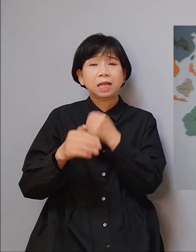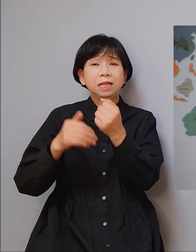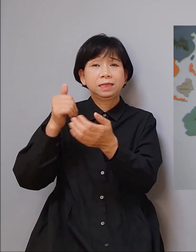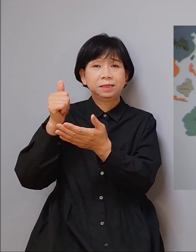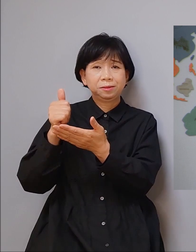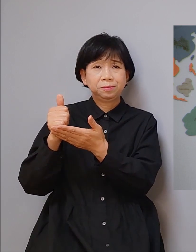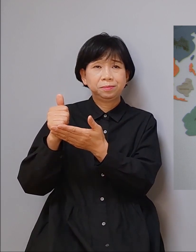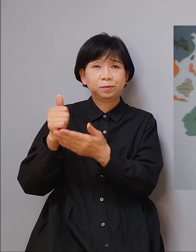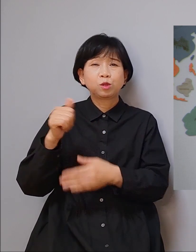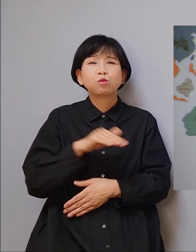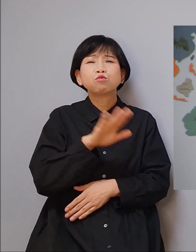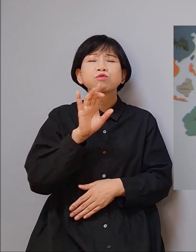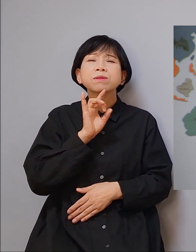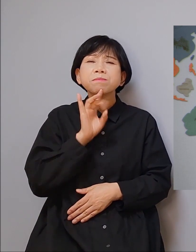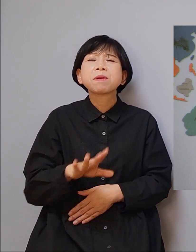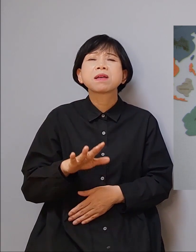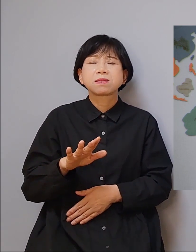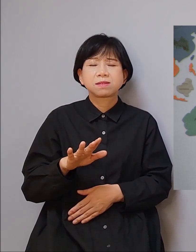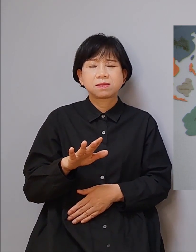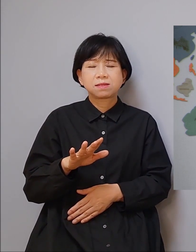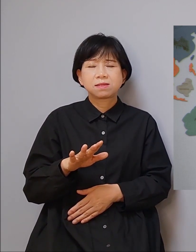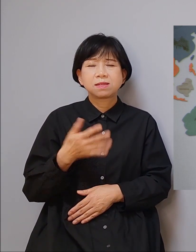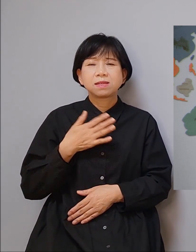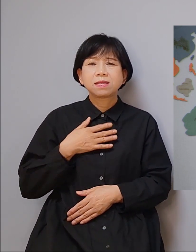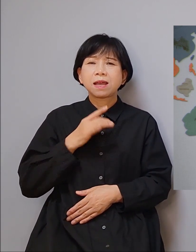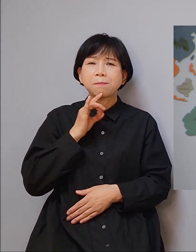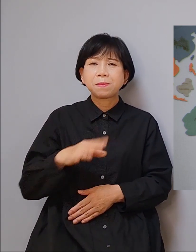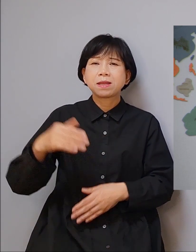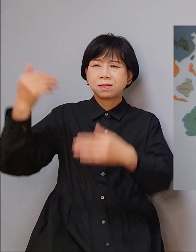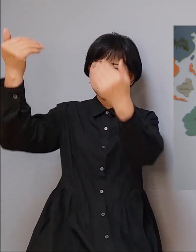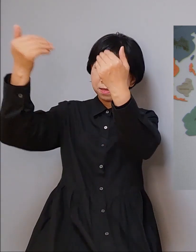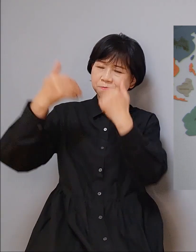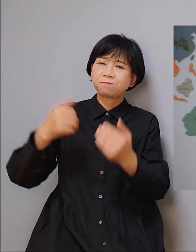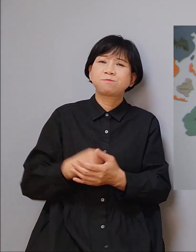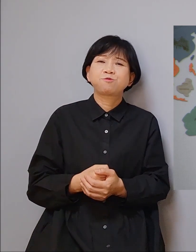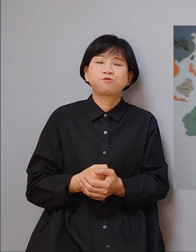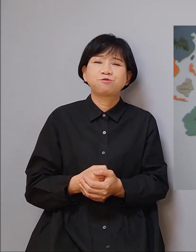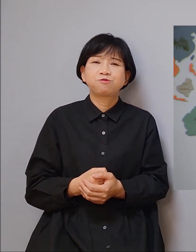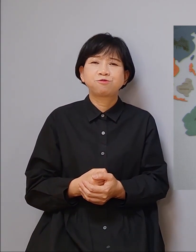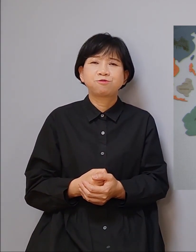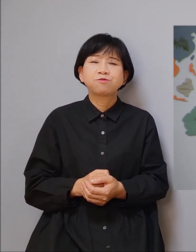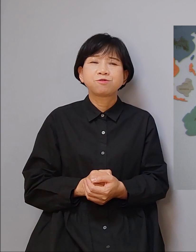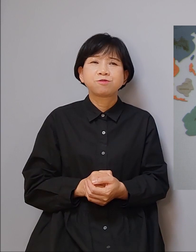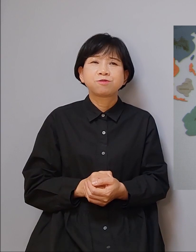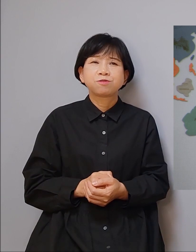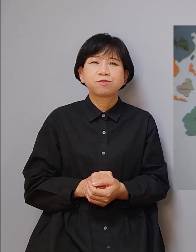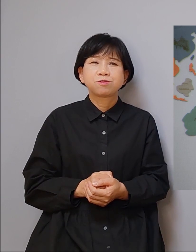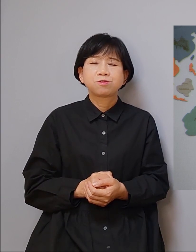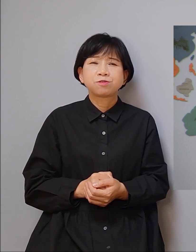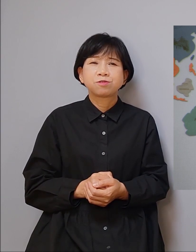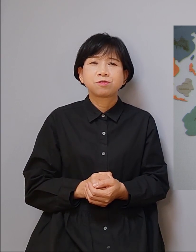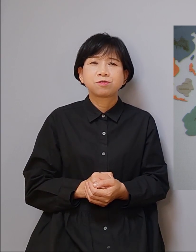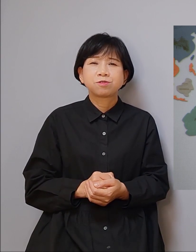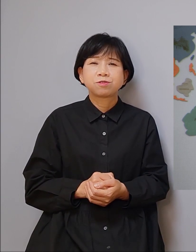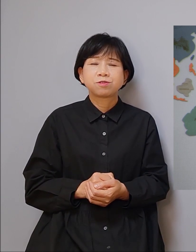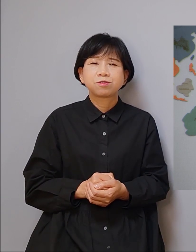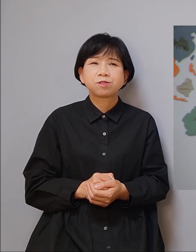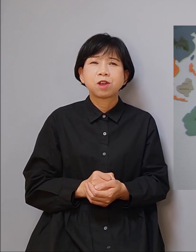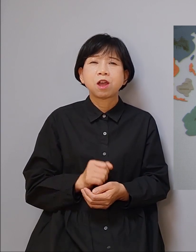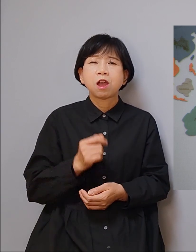하나님은 우리만 보고 계세요. 여러분, 어미 독수리가 새끼 독수리를 그 벼랑 끝에서 밀어낸